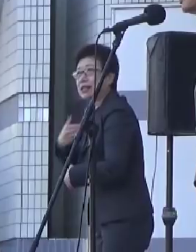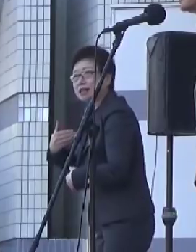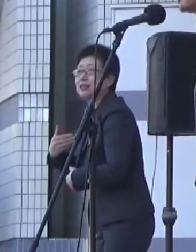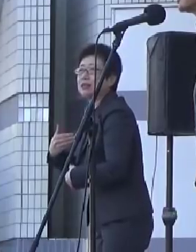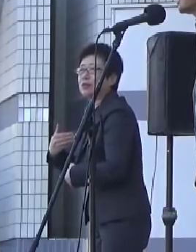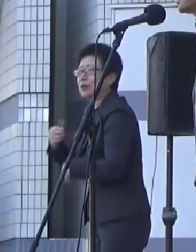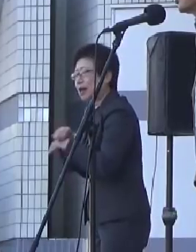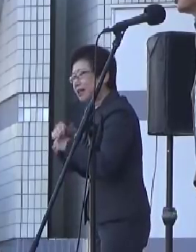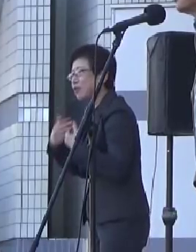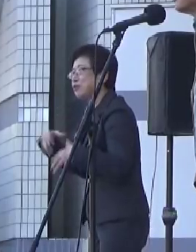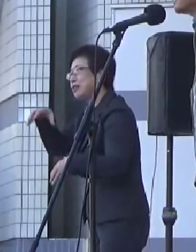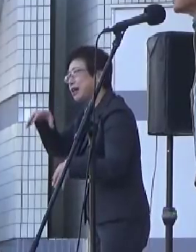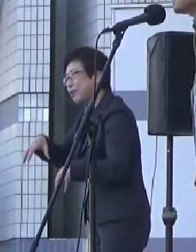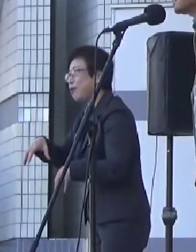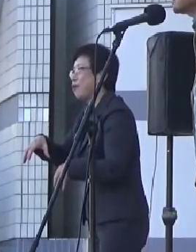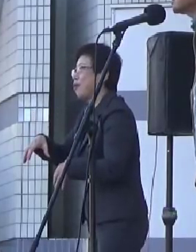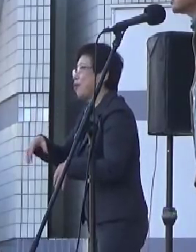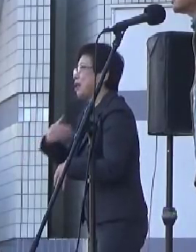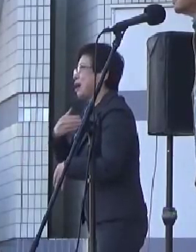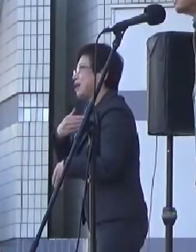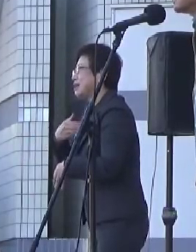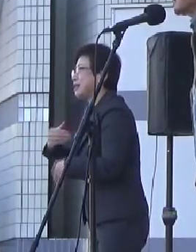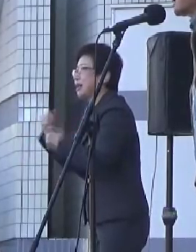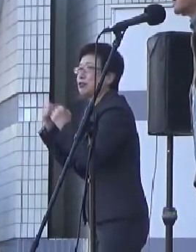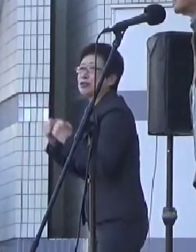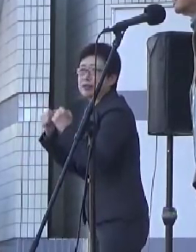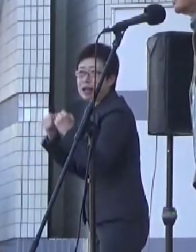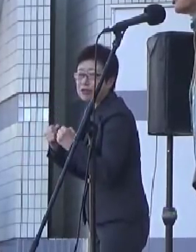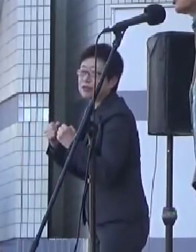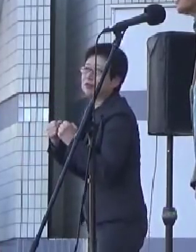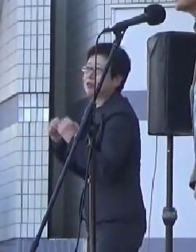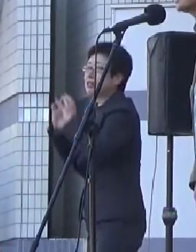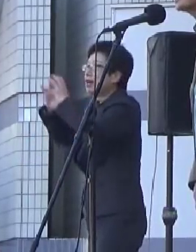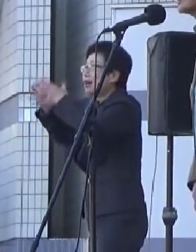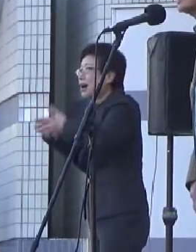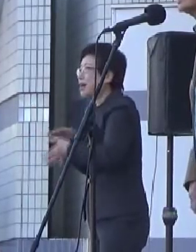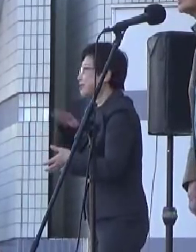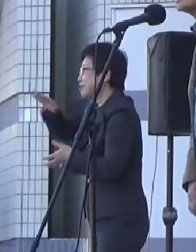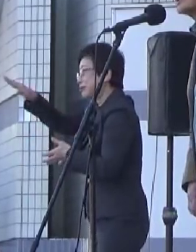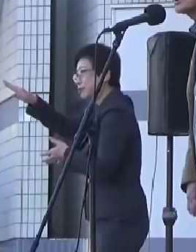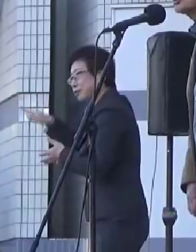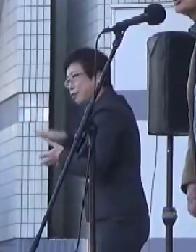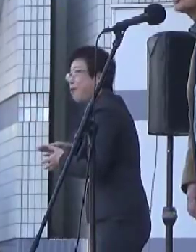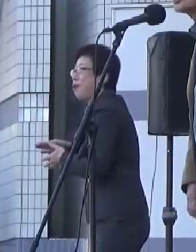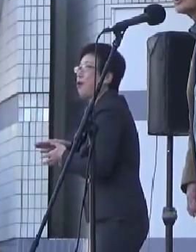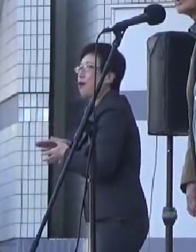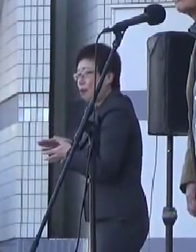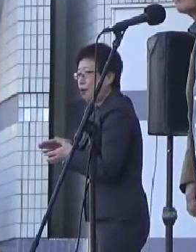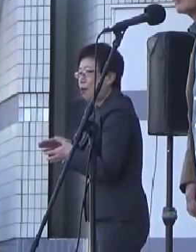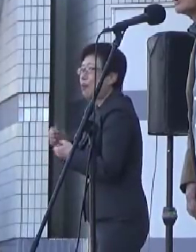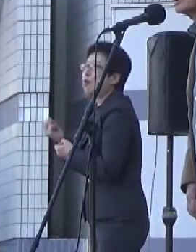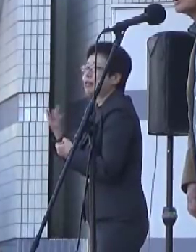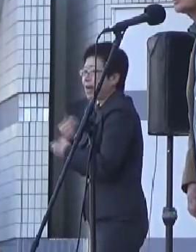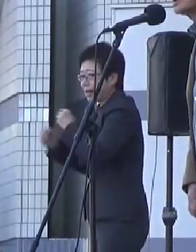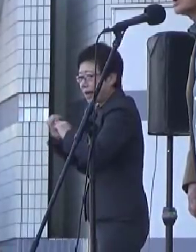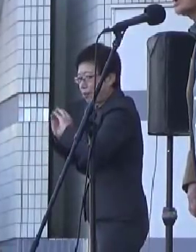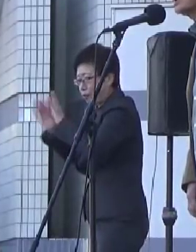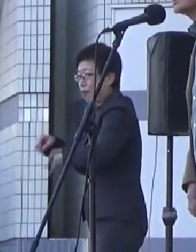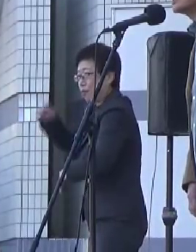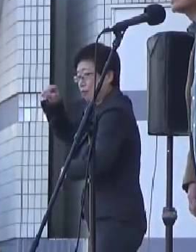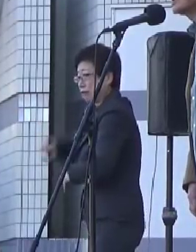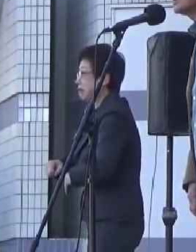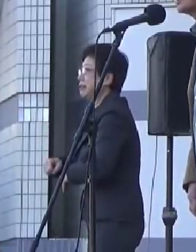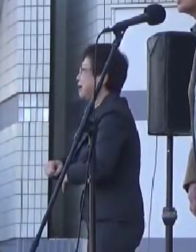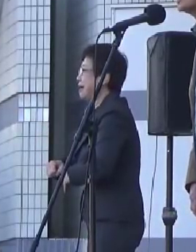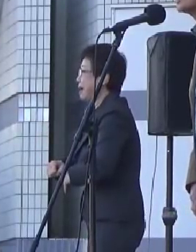さと、そしてこの私たちが住んでいる世界、これは絶対再稼働を許さない。天